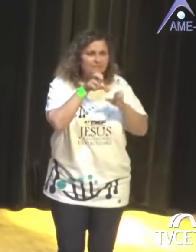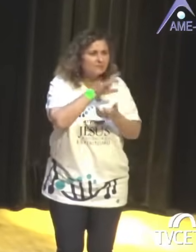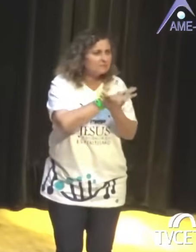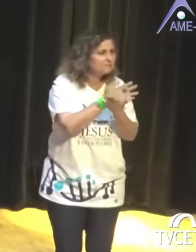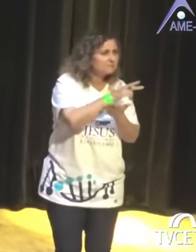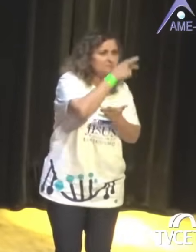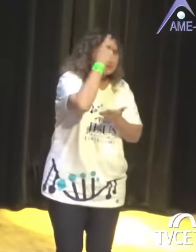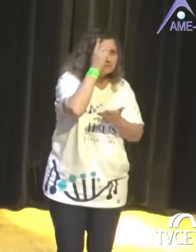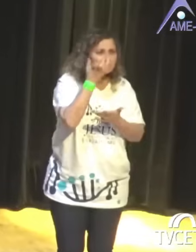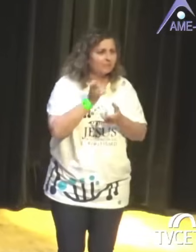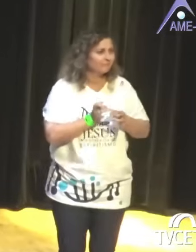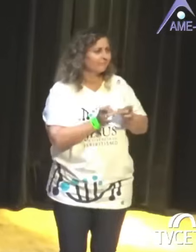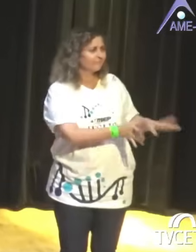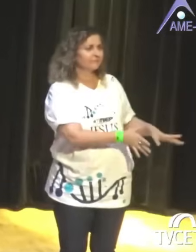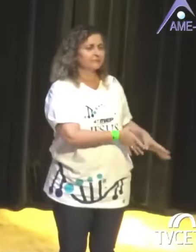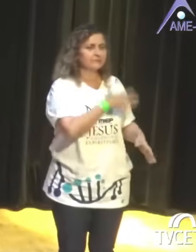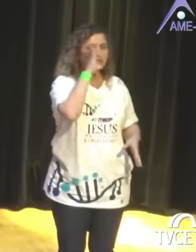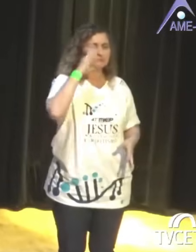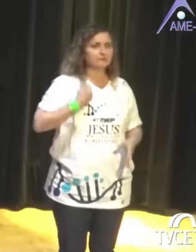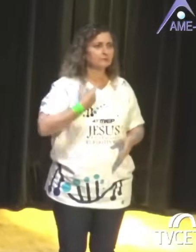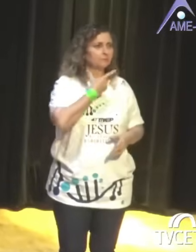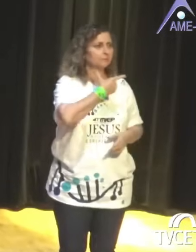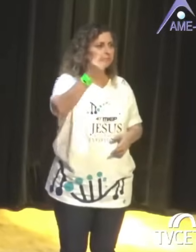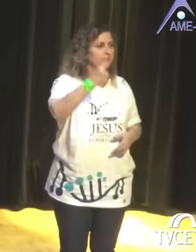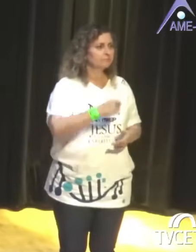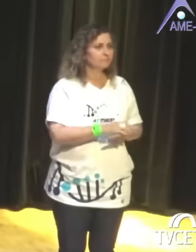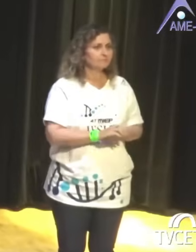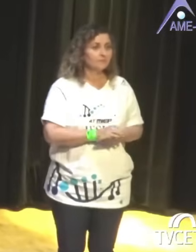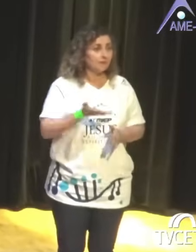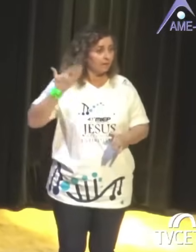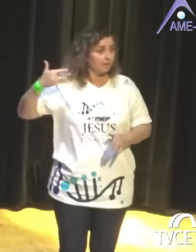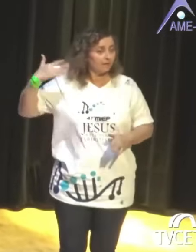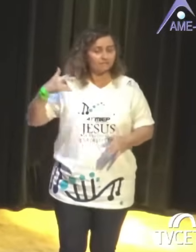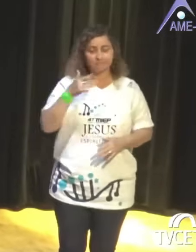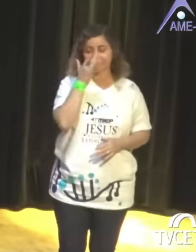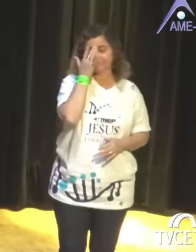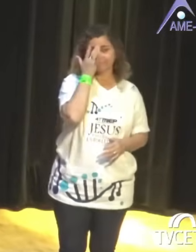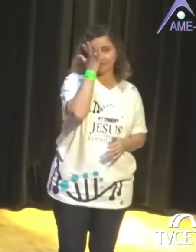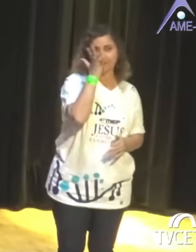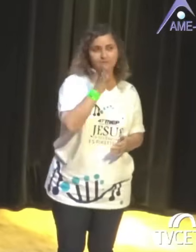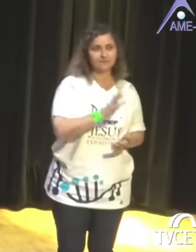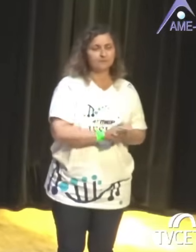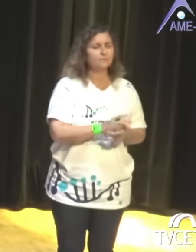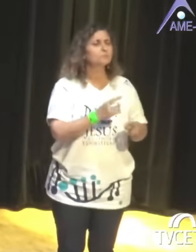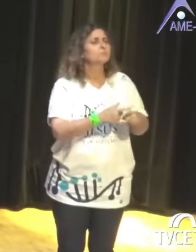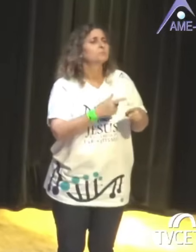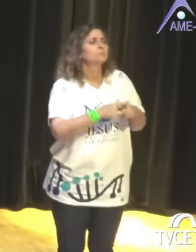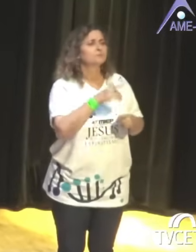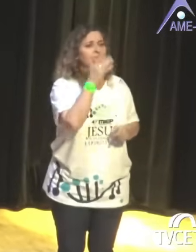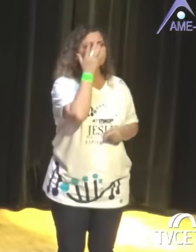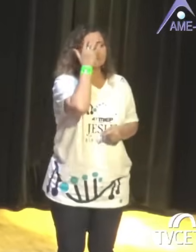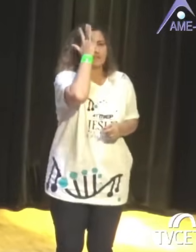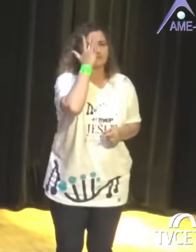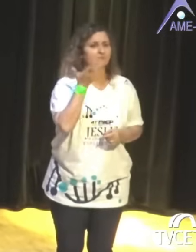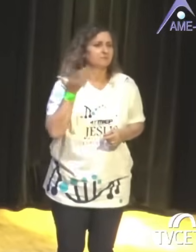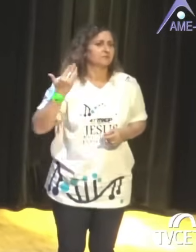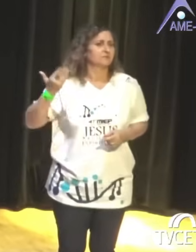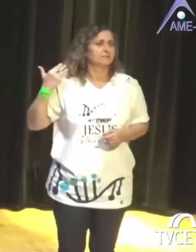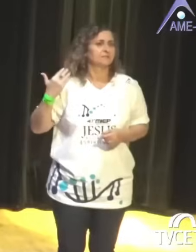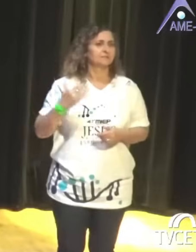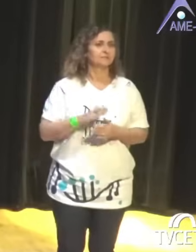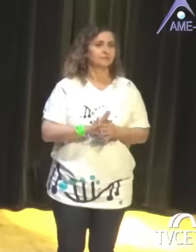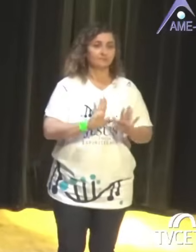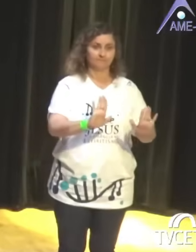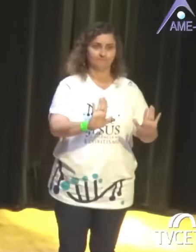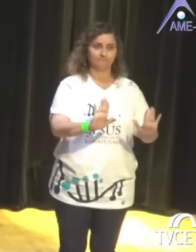Espírita e sair agora porque antes era mais fácil por que que era mais fácil porque antes era assim não pera aí